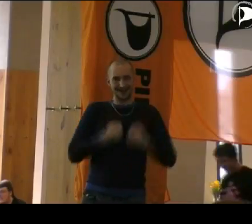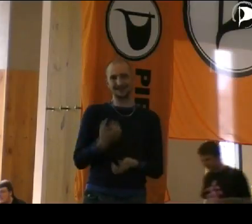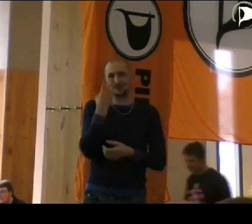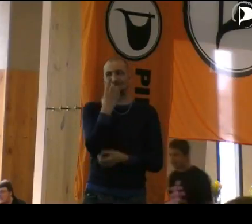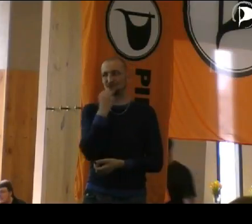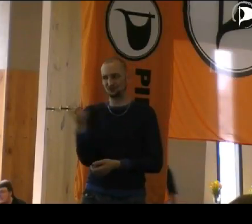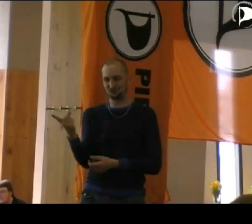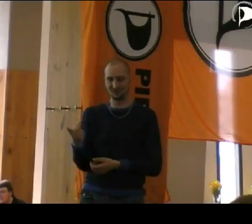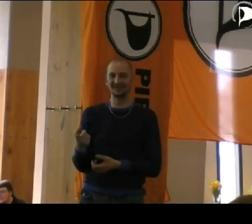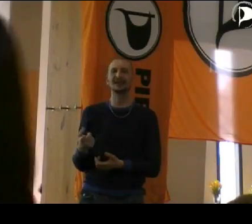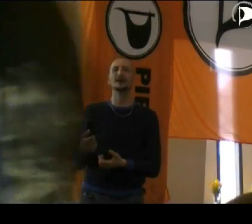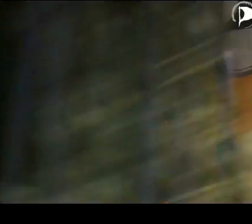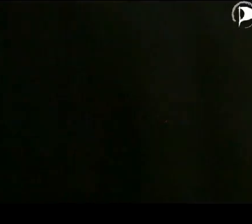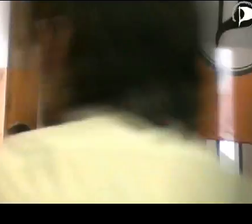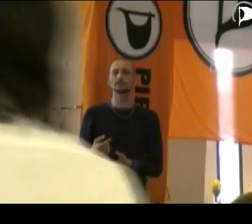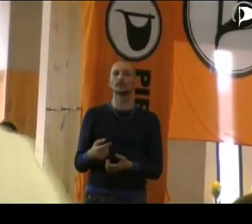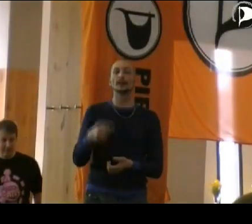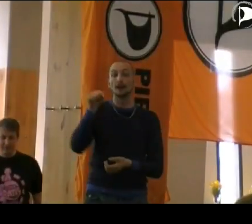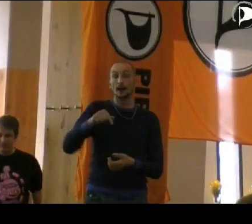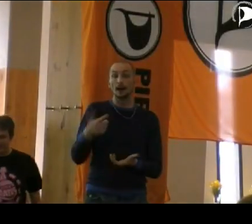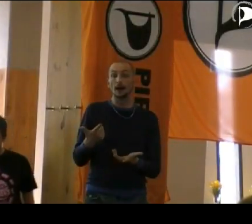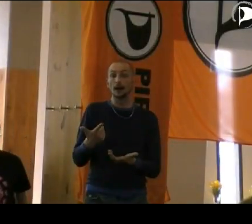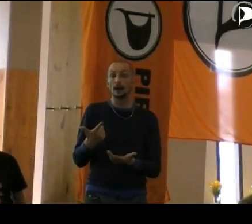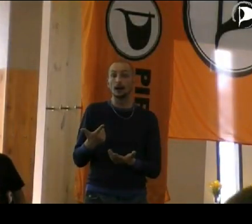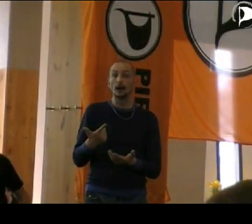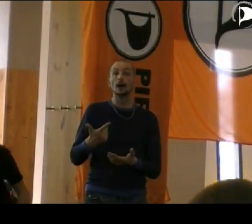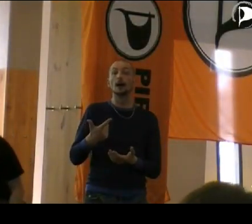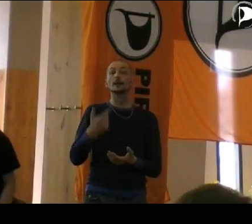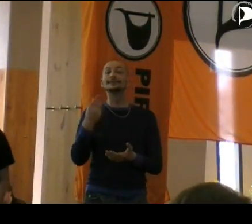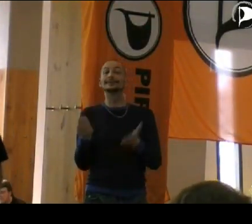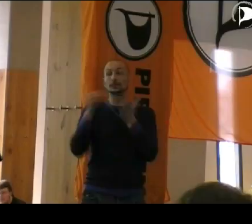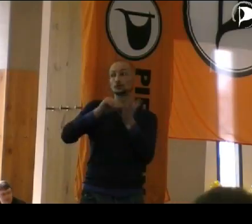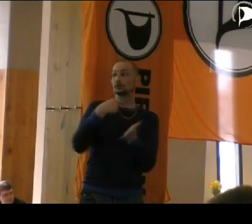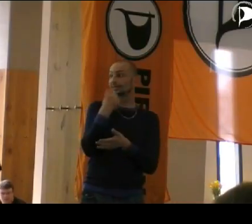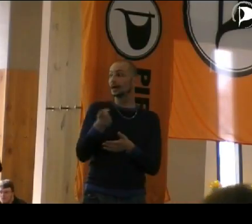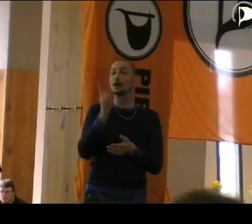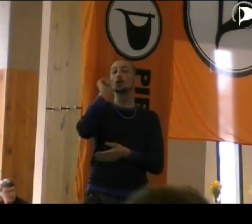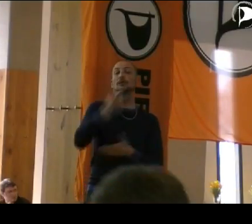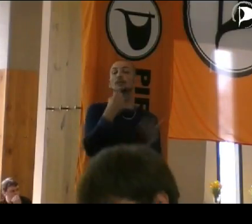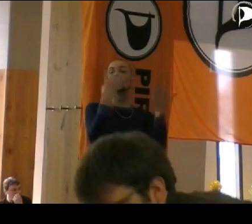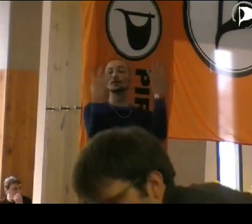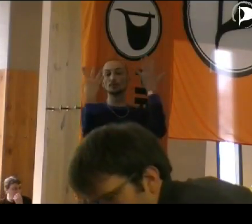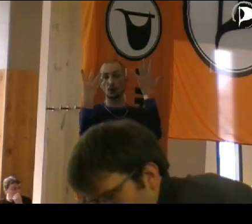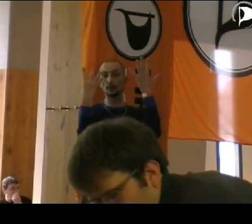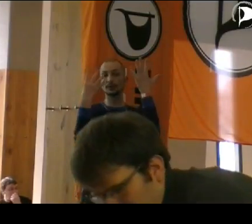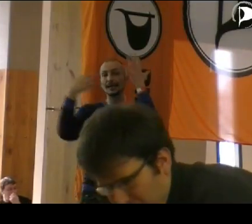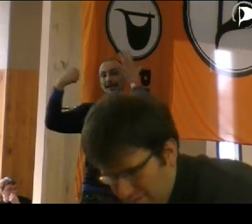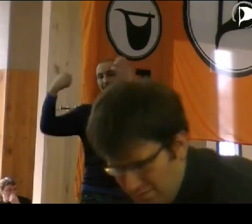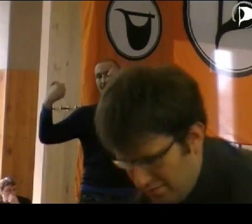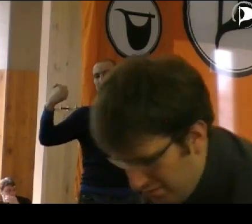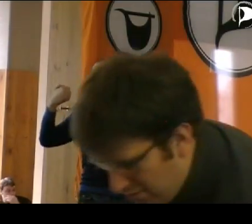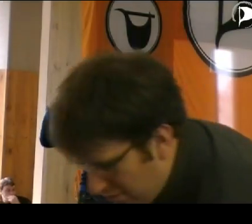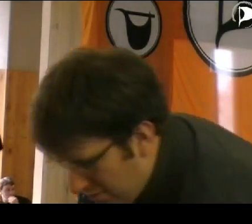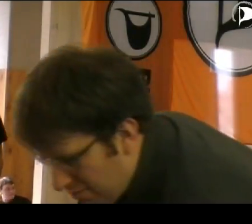so vollständigkeit halber auch erst mal 169 sehen davon